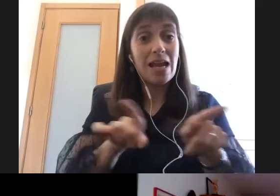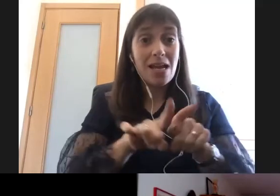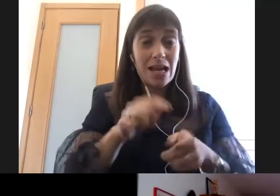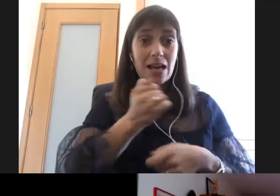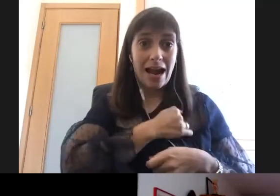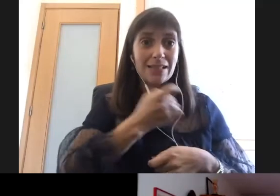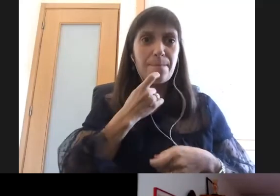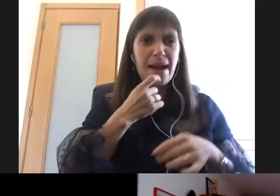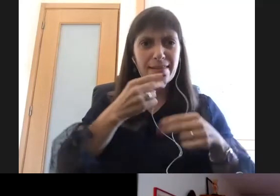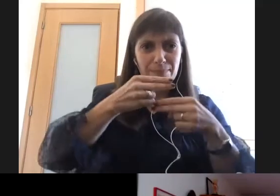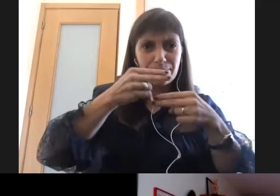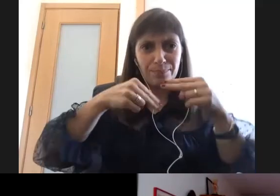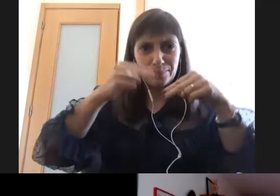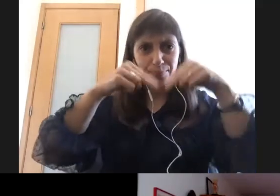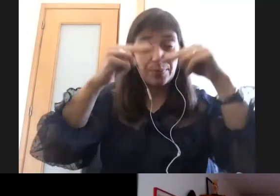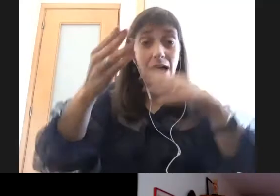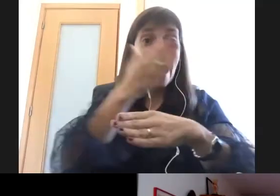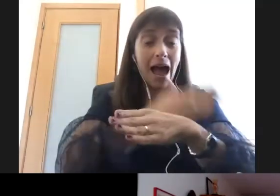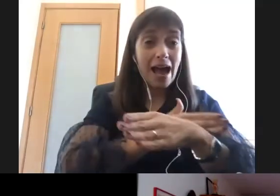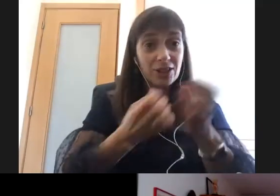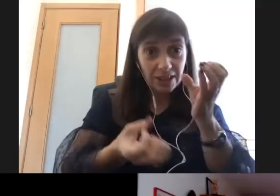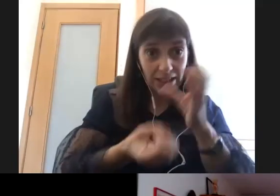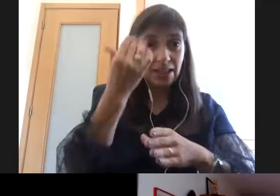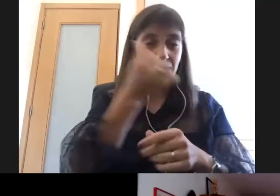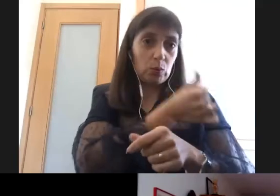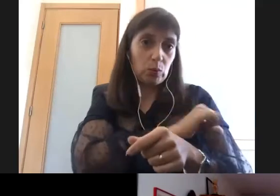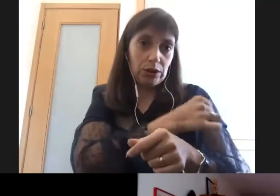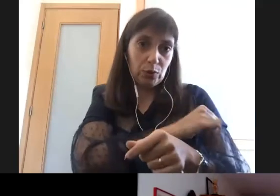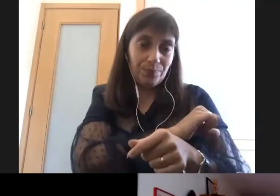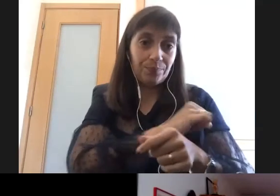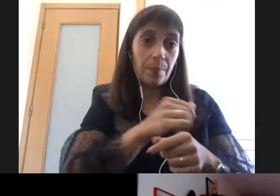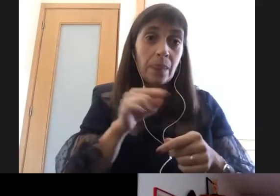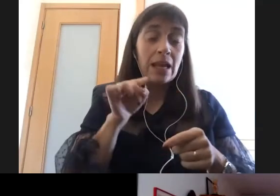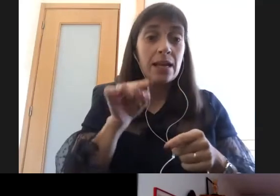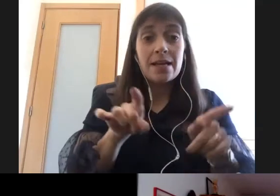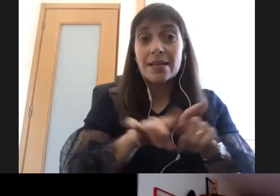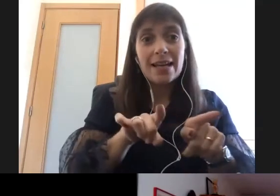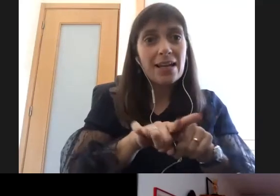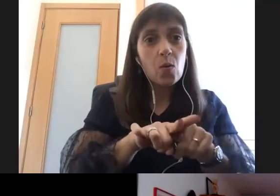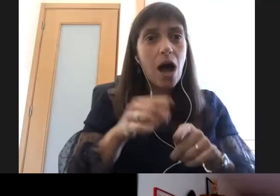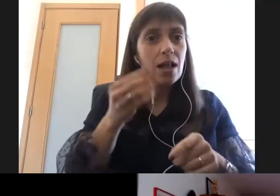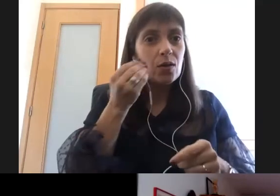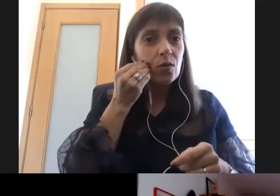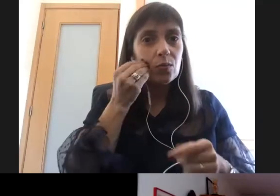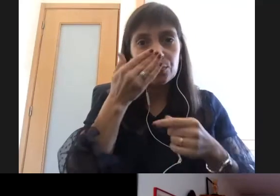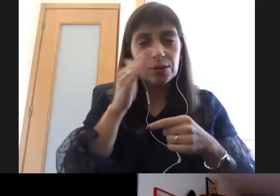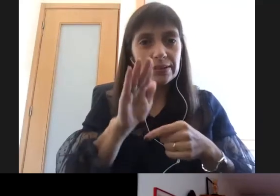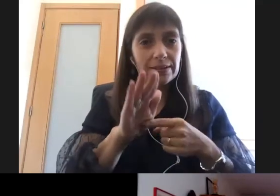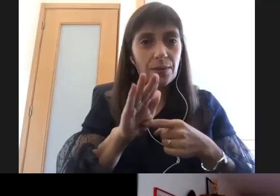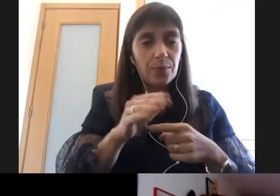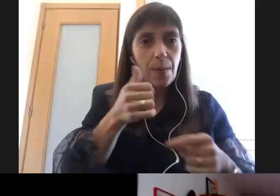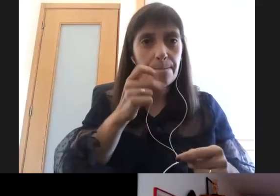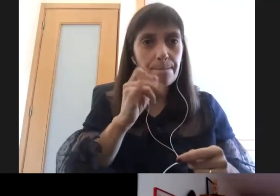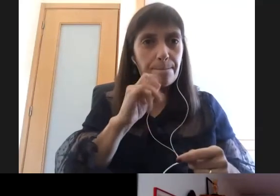construída antes da fundação do Rio, algumas décadas antes da fundação do Rio, que era, em essência, como a Baía de Guanabara, que é a baía onde